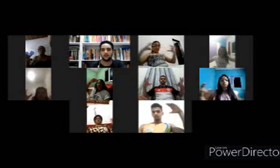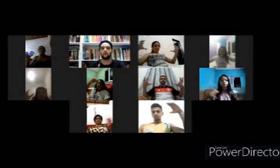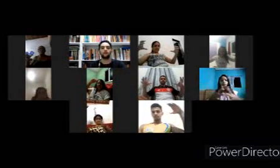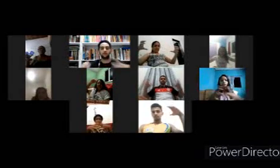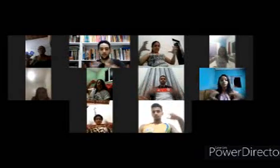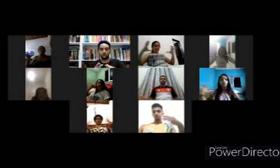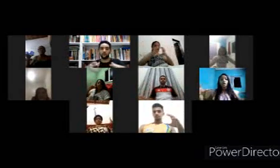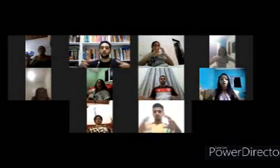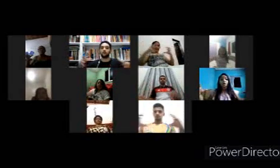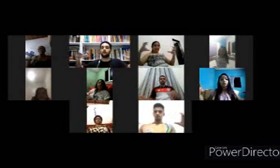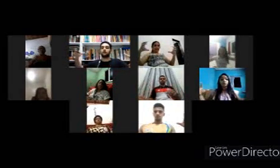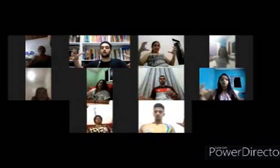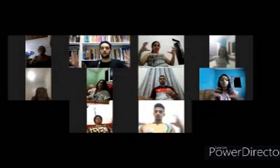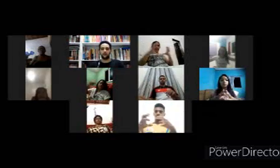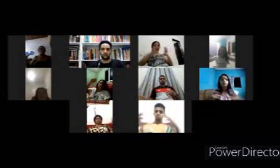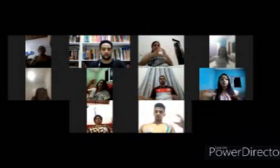cresce, faz a expressão de ser grande.